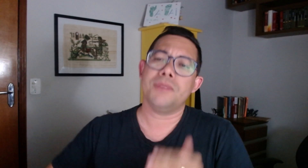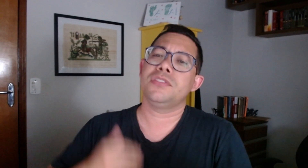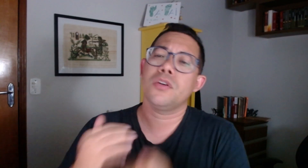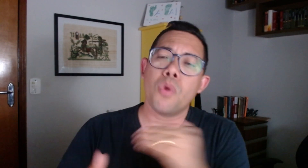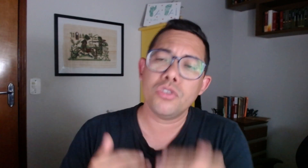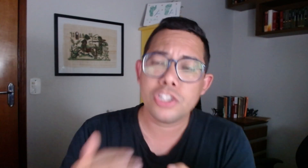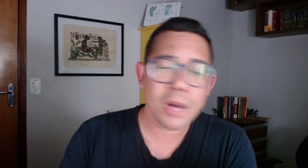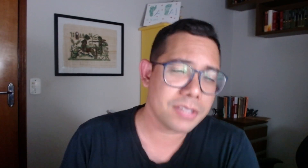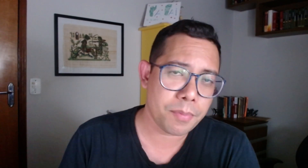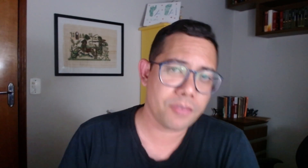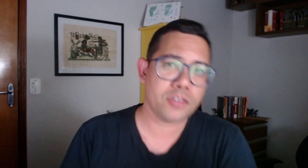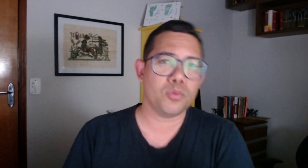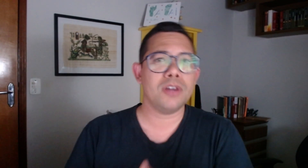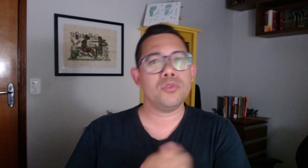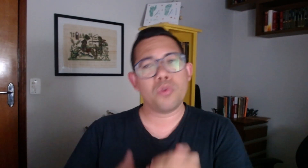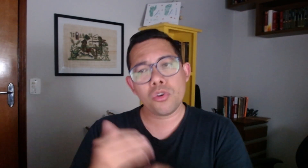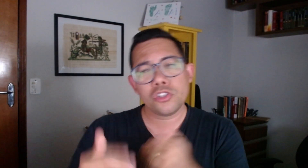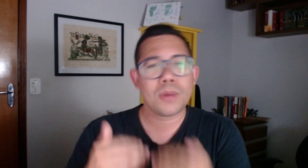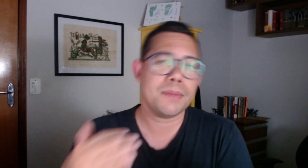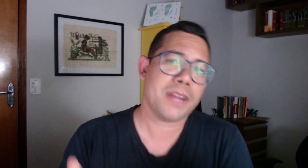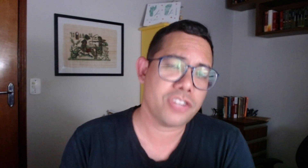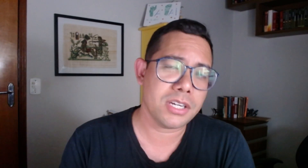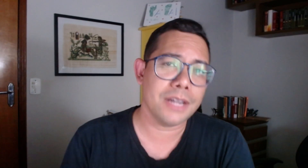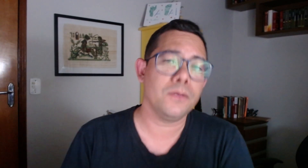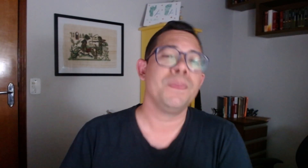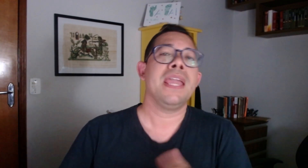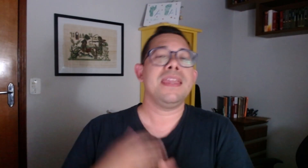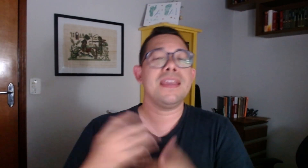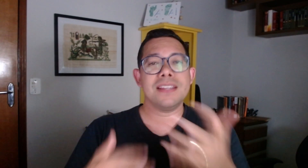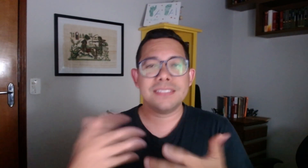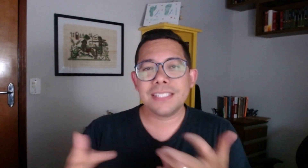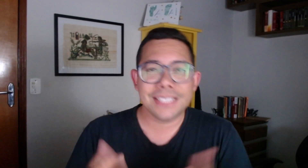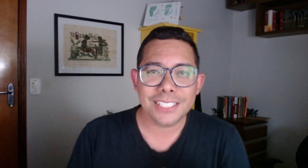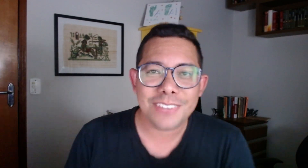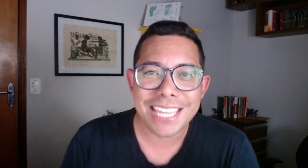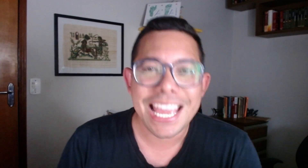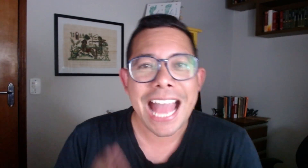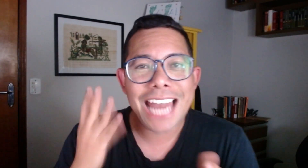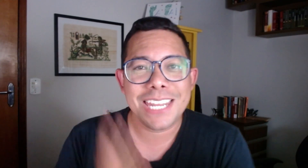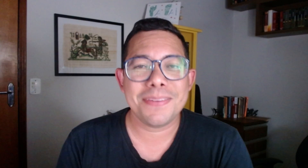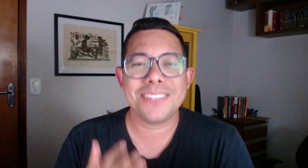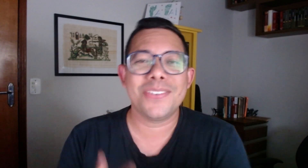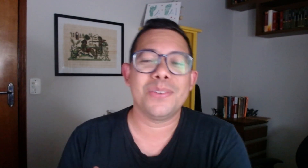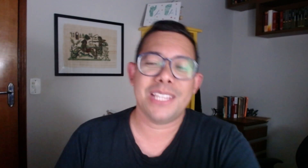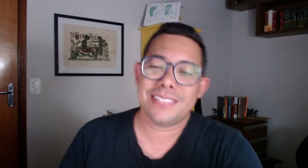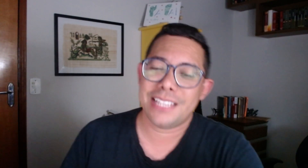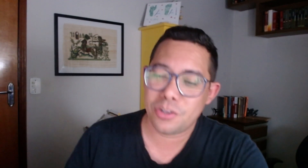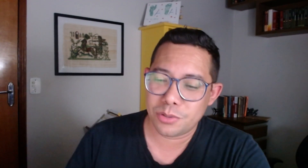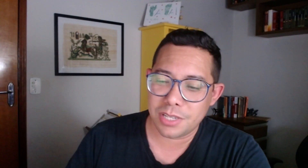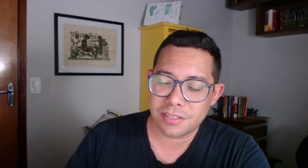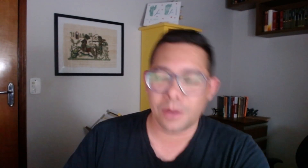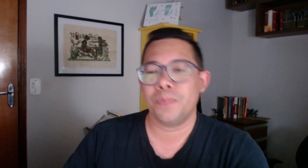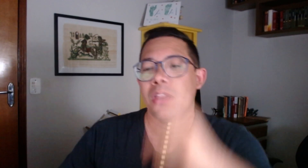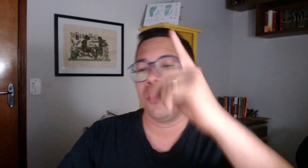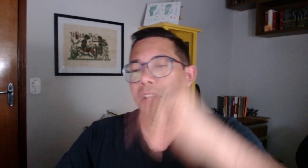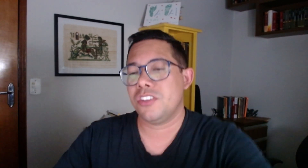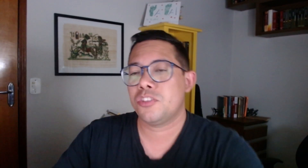você continuar se aperfeiçoando, continuar praticando e exercitando aí a Libras no contexto religioso cristão. Grandíssimo